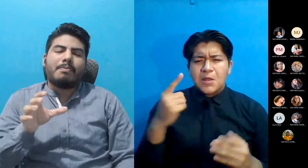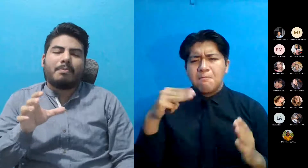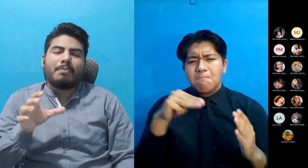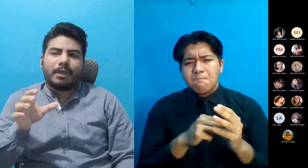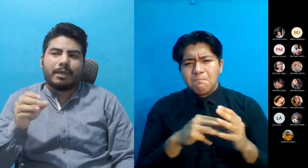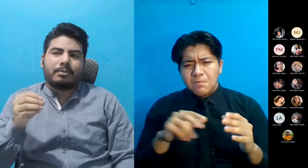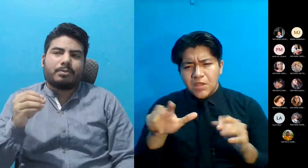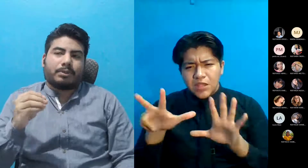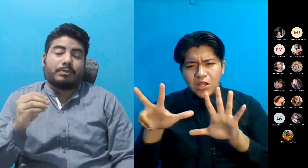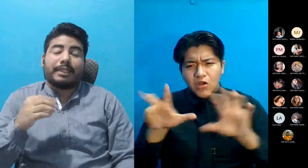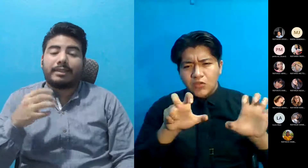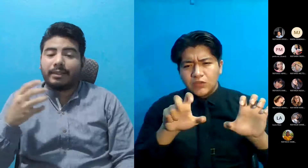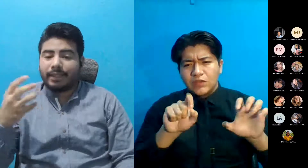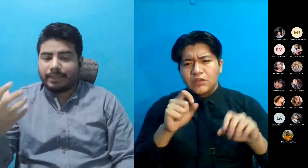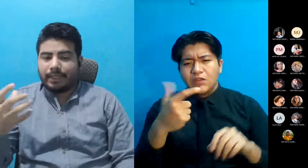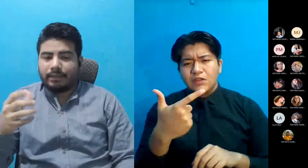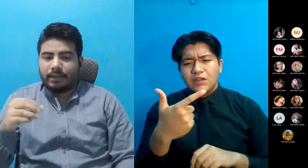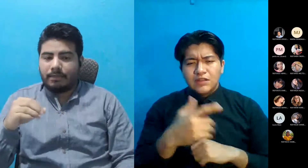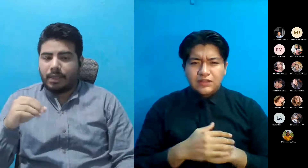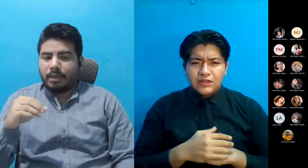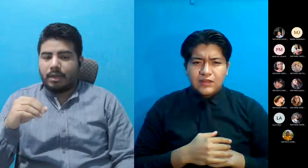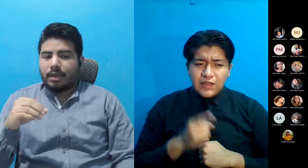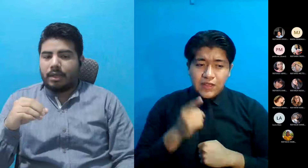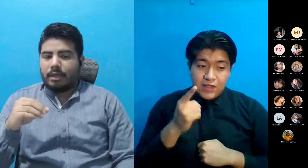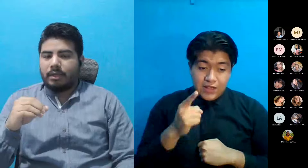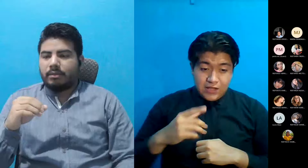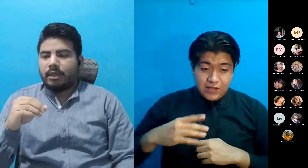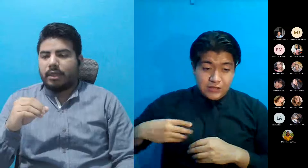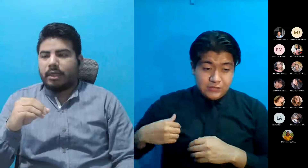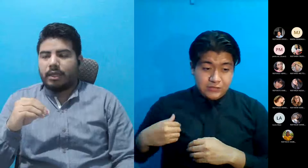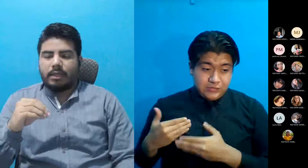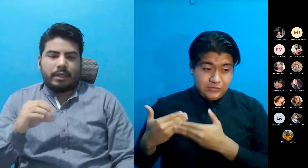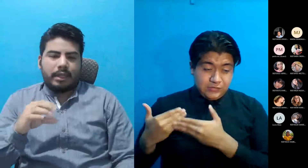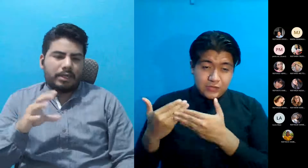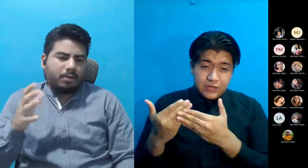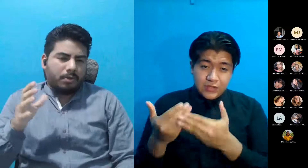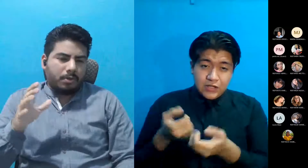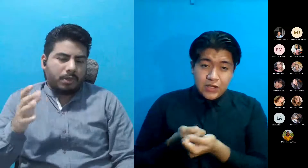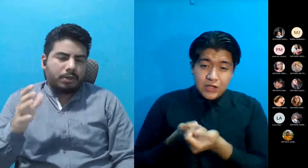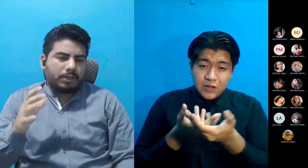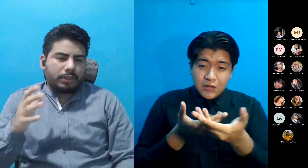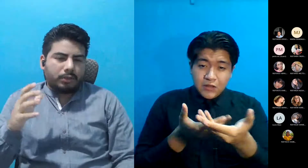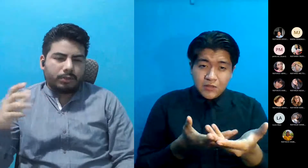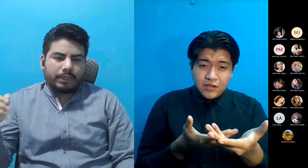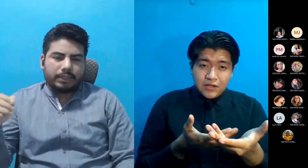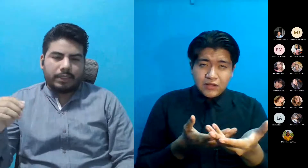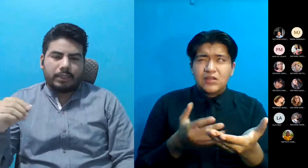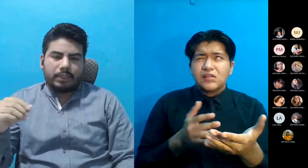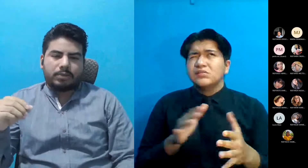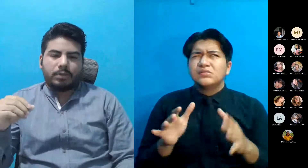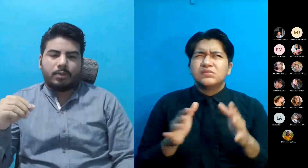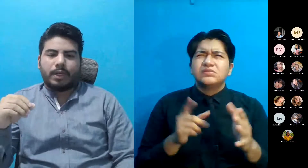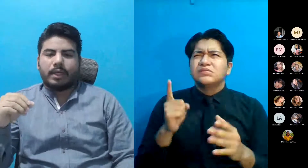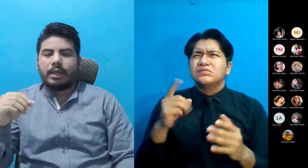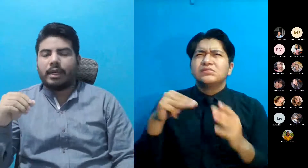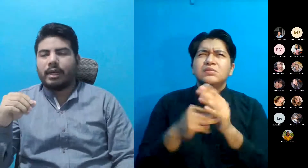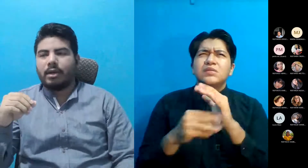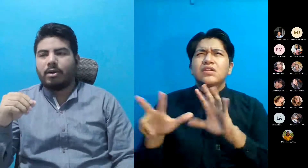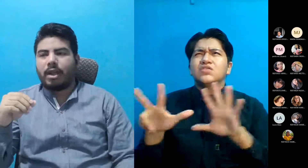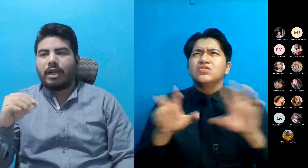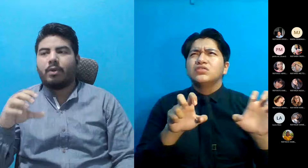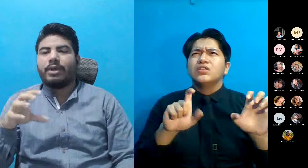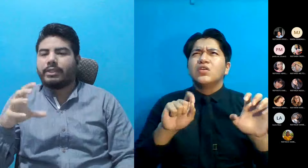aportación pues bastante interesante en el año 1827, ¿no?